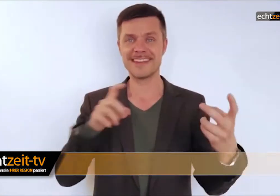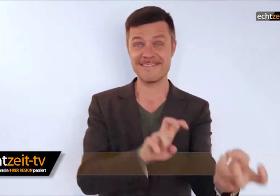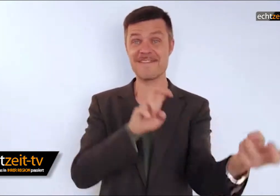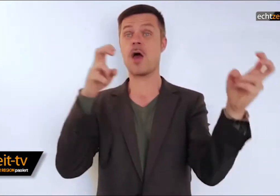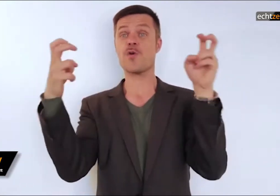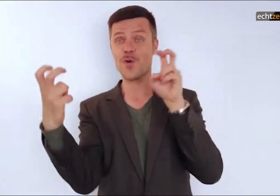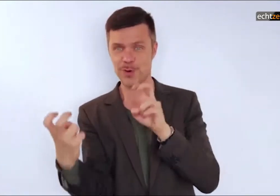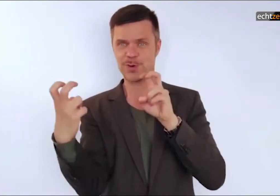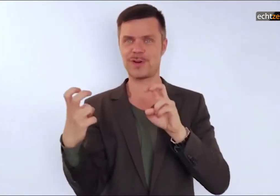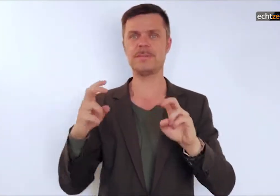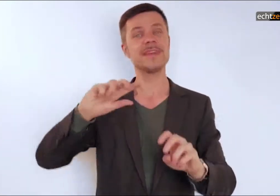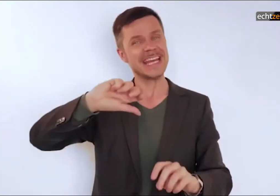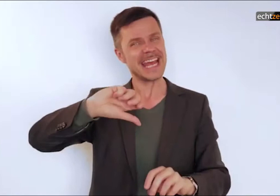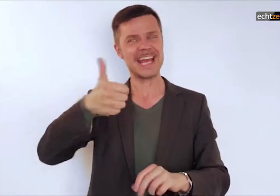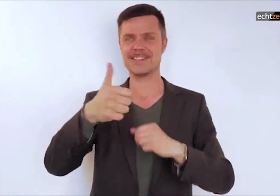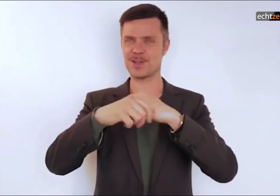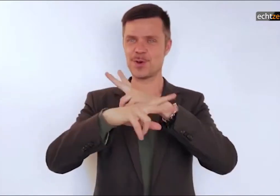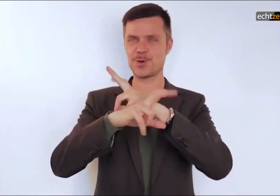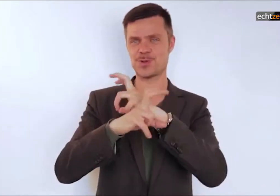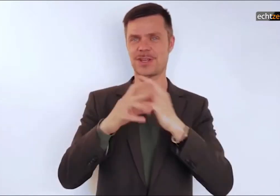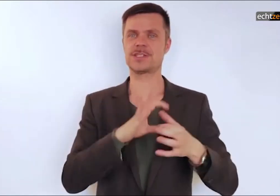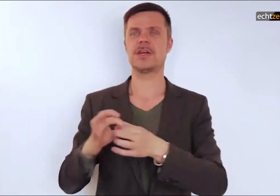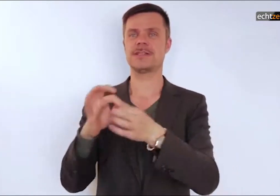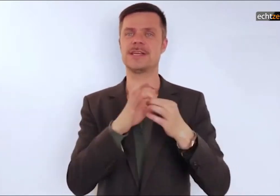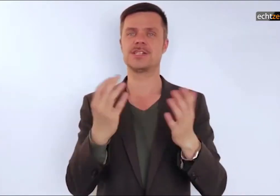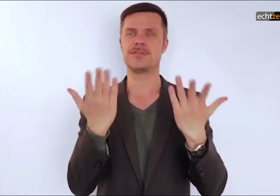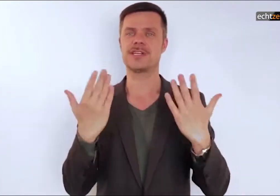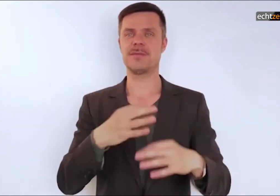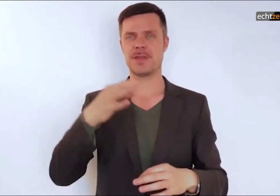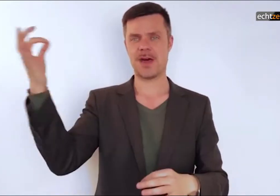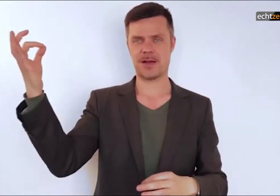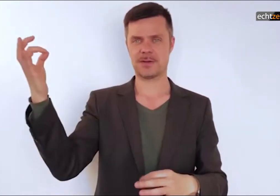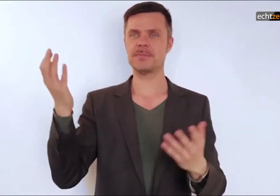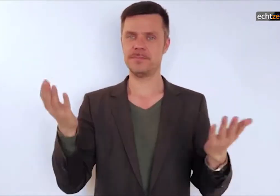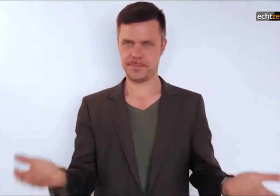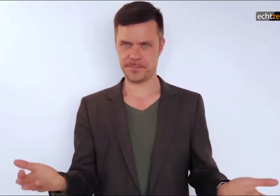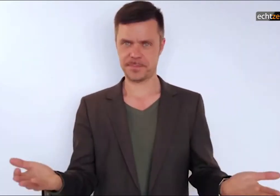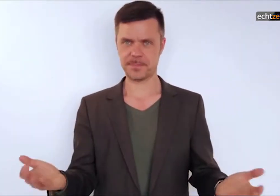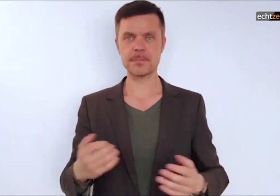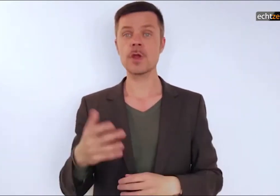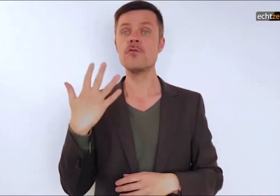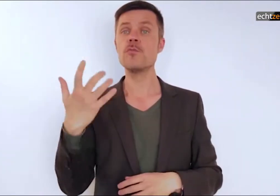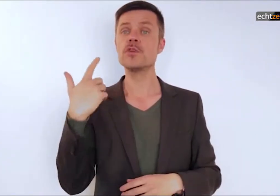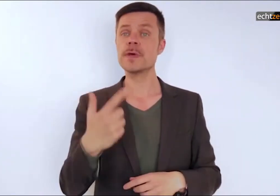Verrückungen am ersten österreichischen Gesellschaftsklimatag. Am 25. April wird der